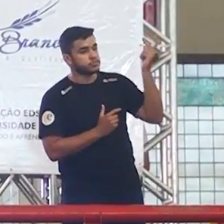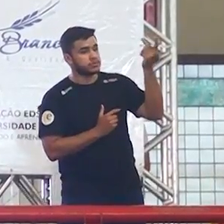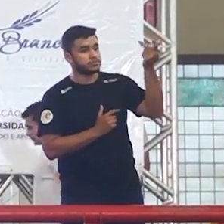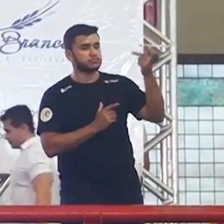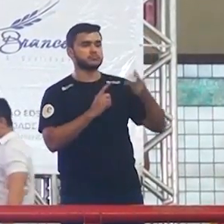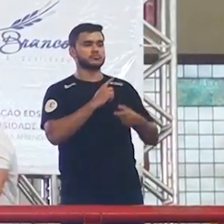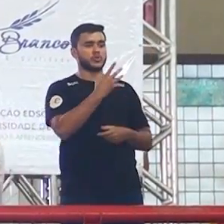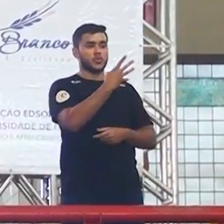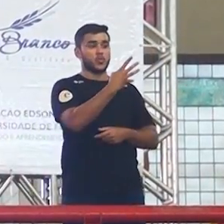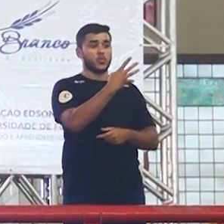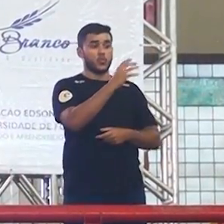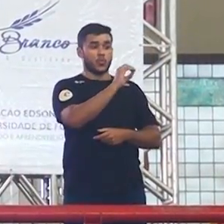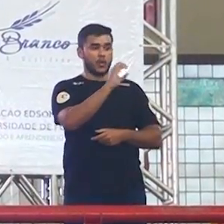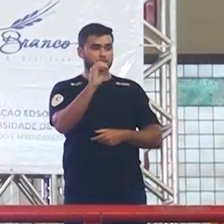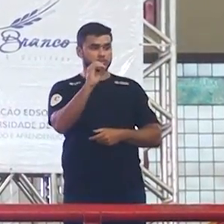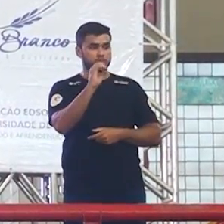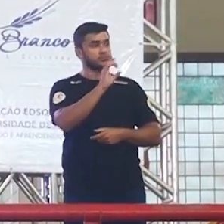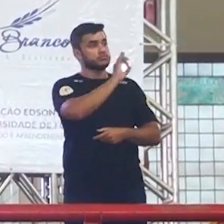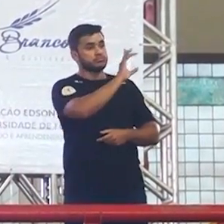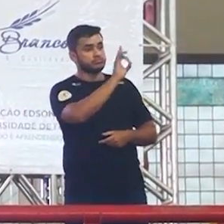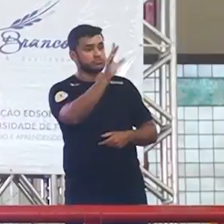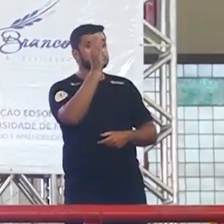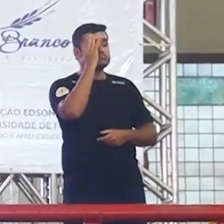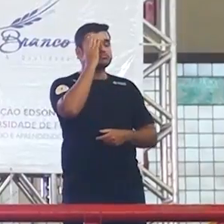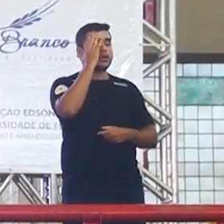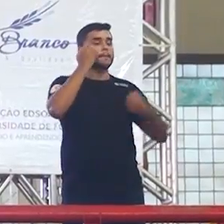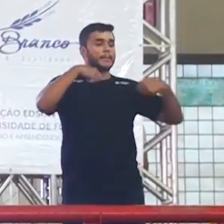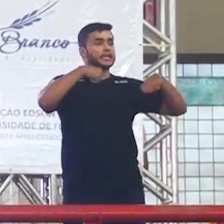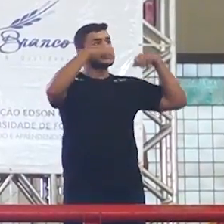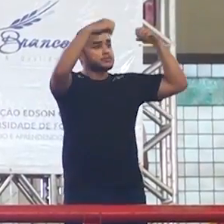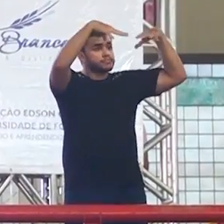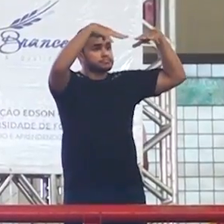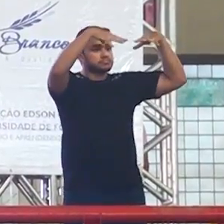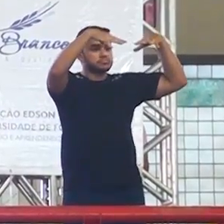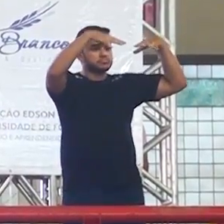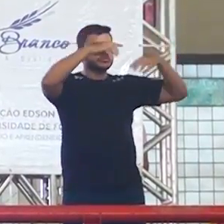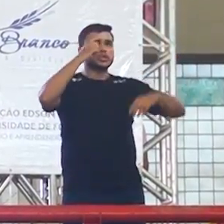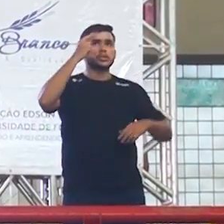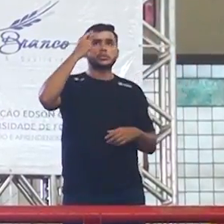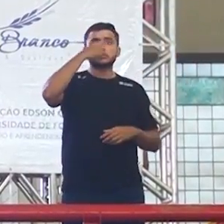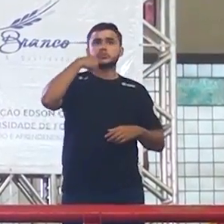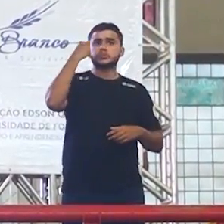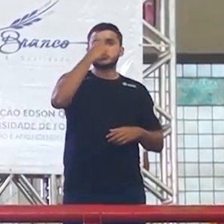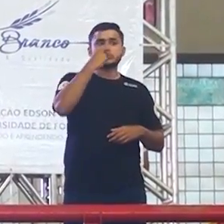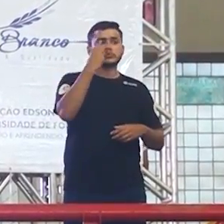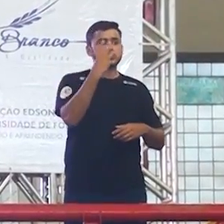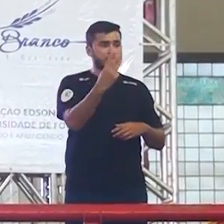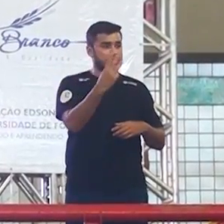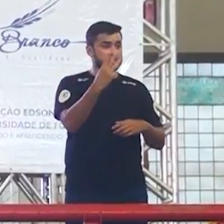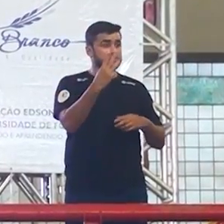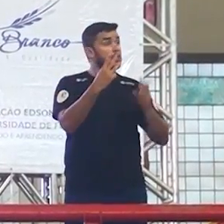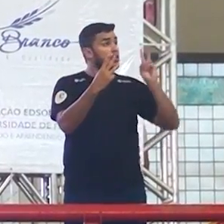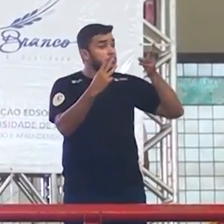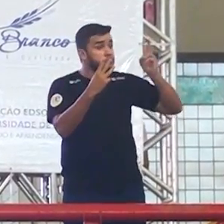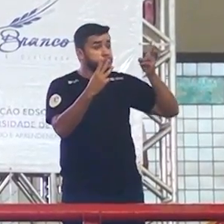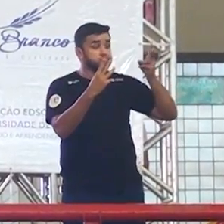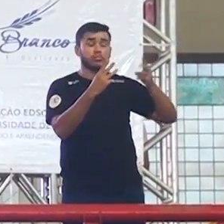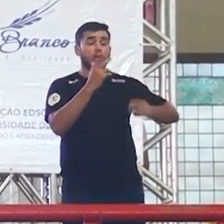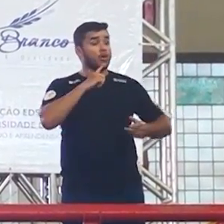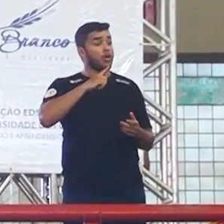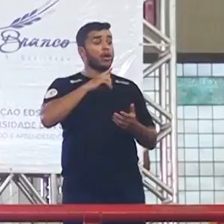de 400 watts que deve ficar ligada durante 3 horas para que seu consumo